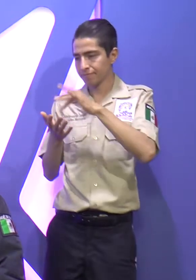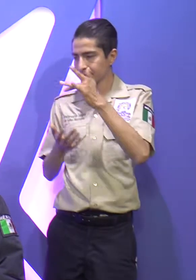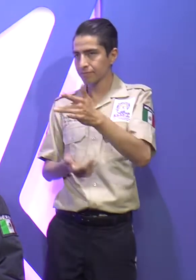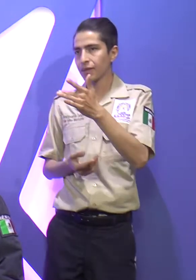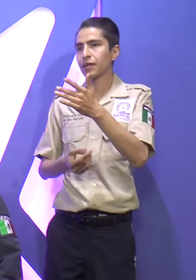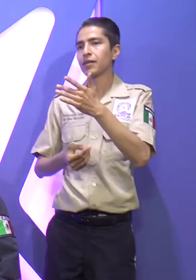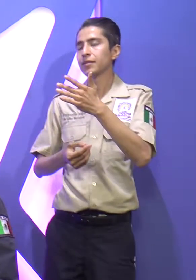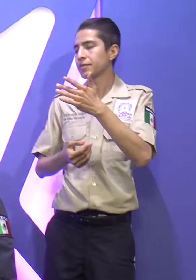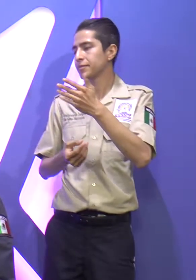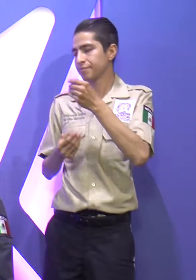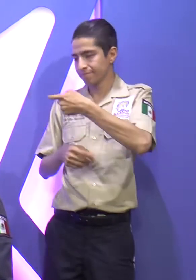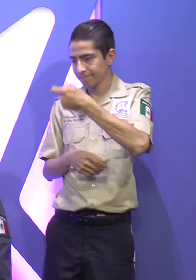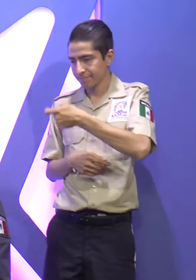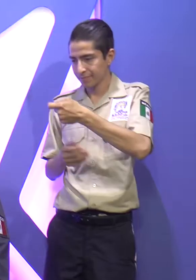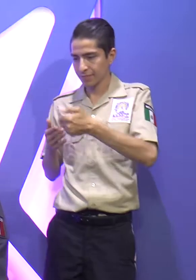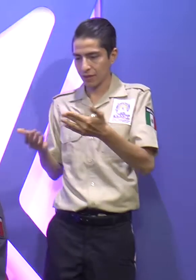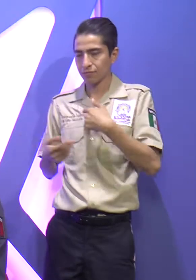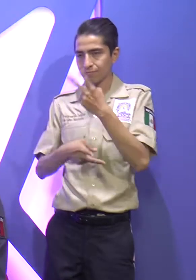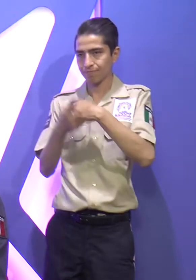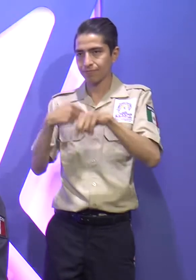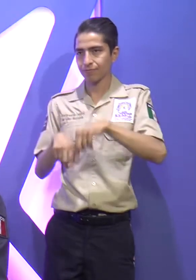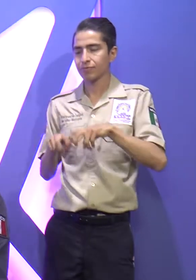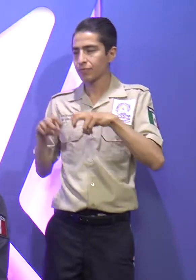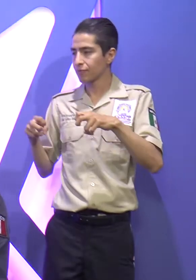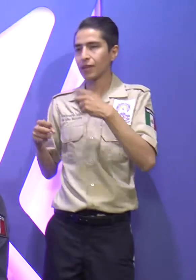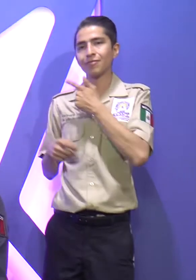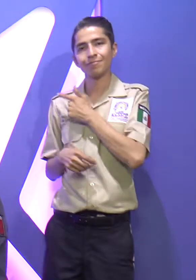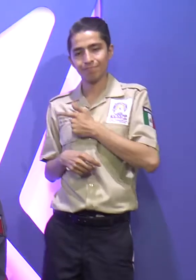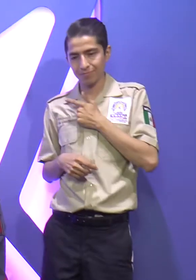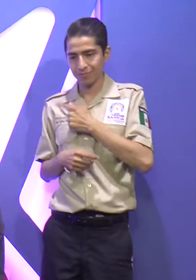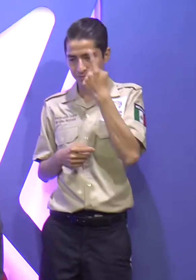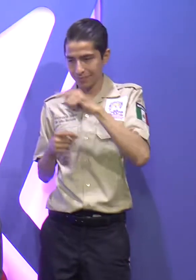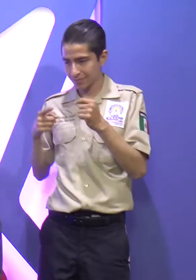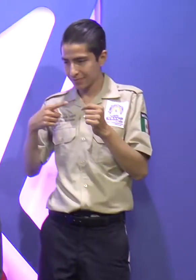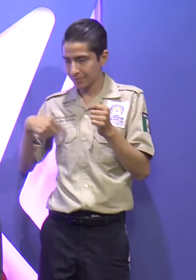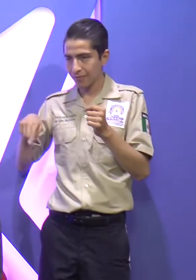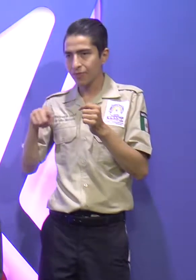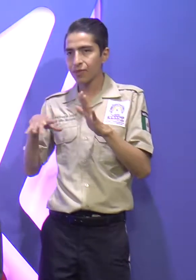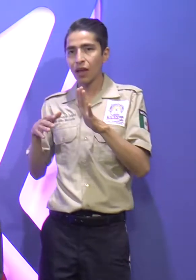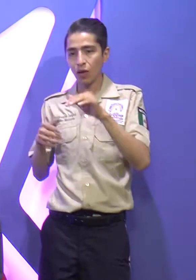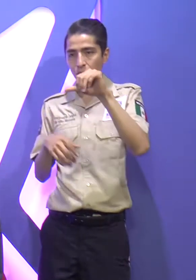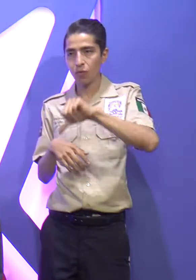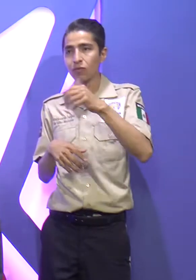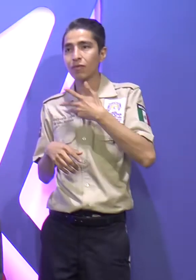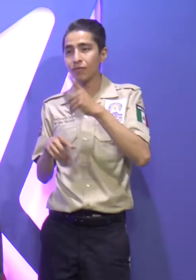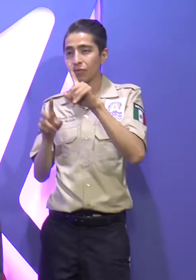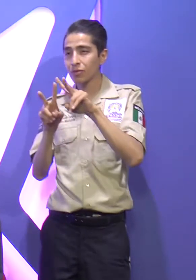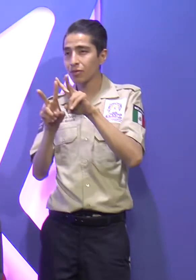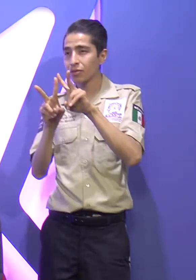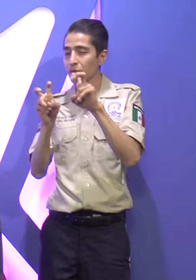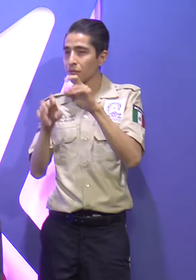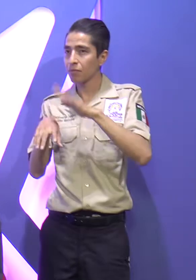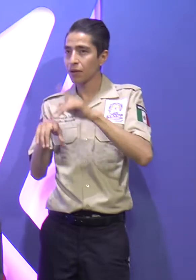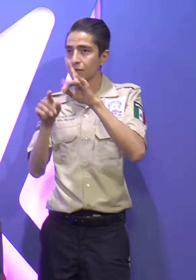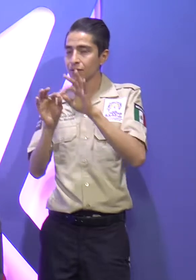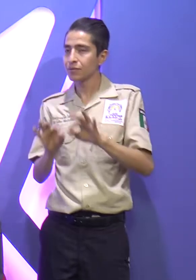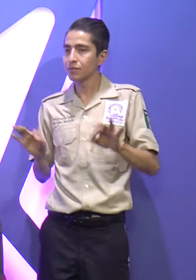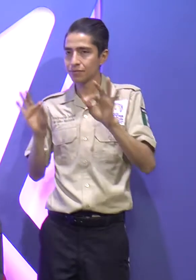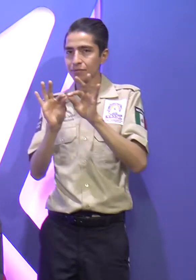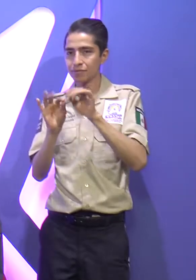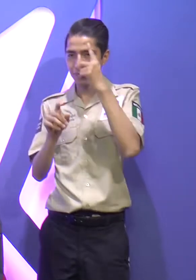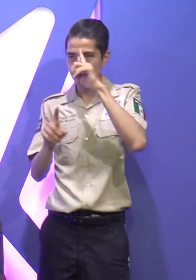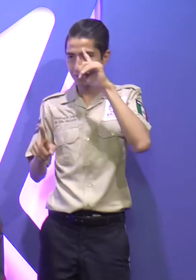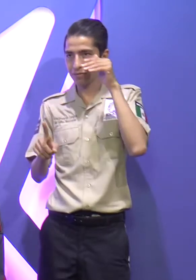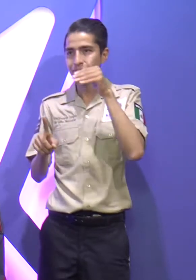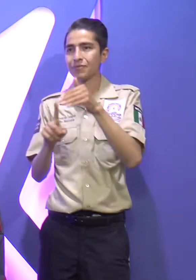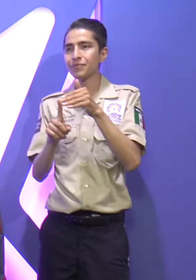un placer de saludarlos y estar aquí con ustedes. No, el gusto es de nosotros y pues bueno, tenemos ahorita un tema bastante importante de abordar